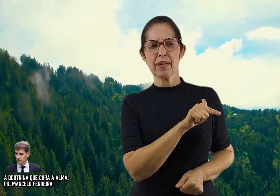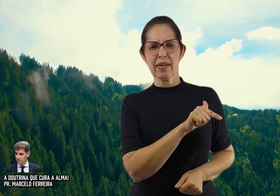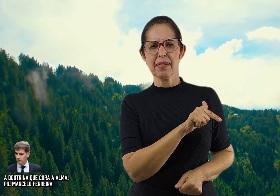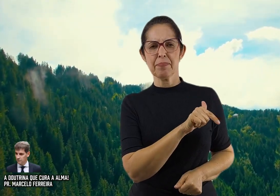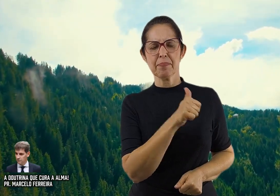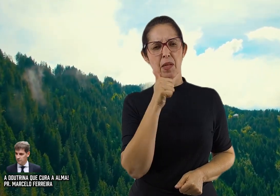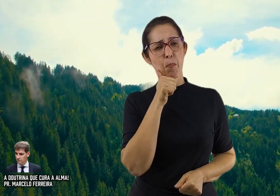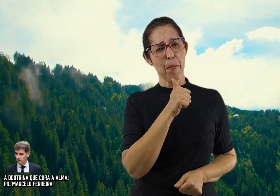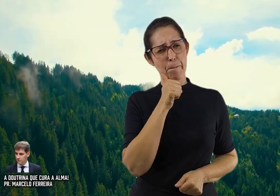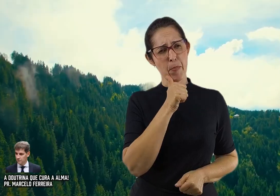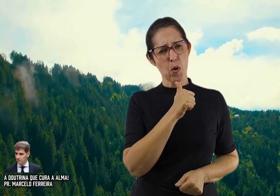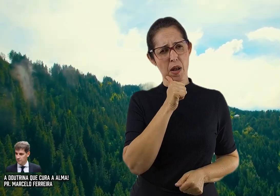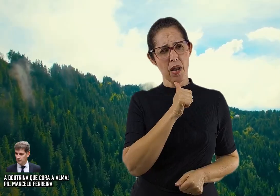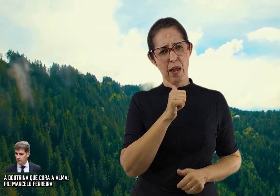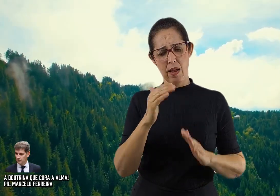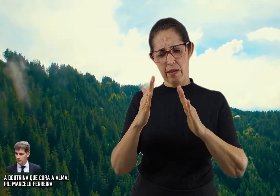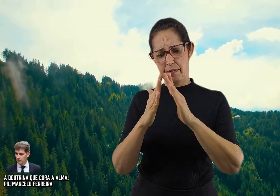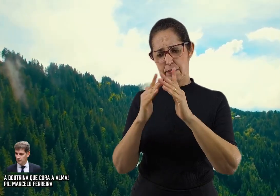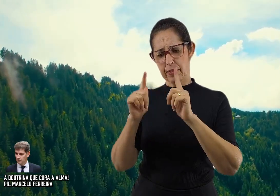dia bem frio,